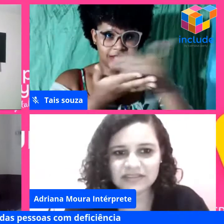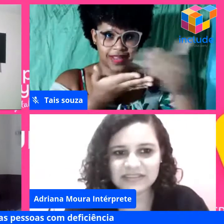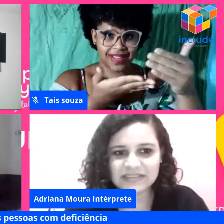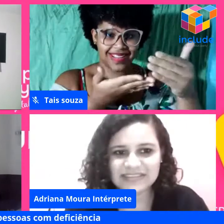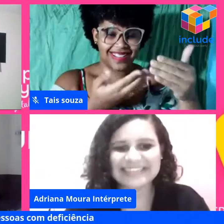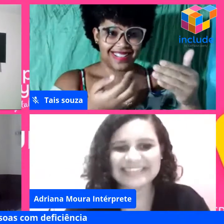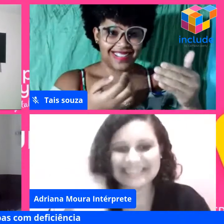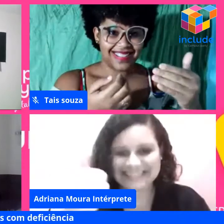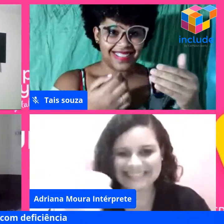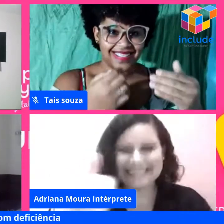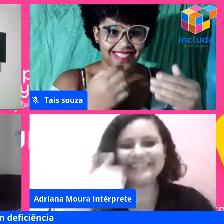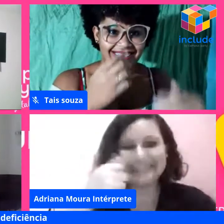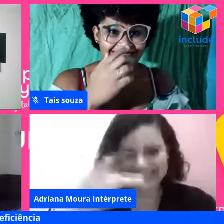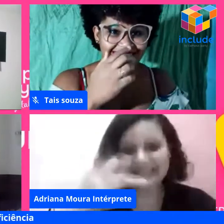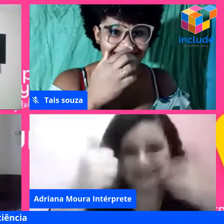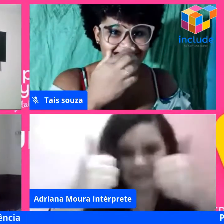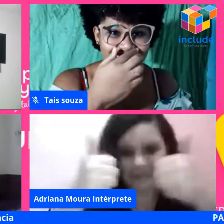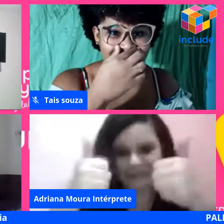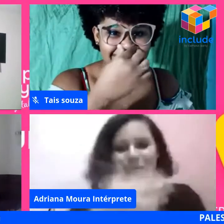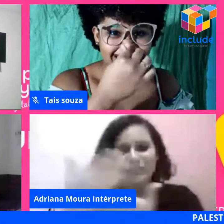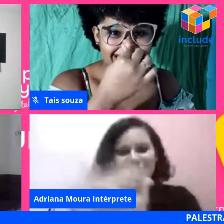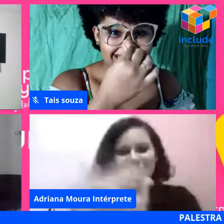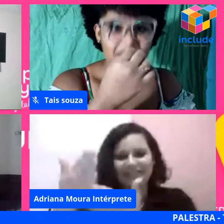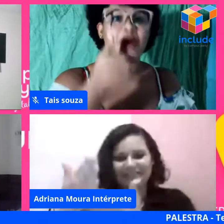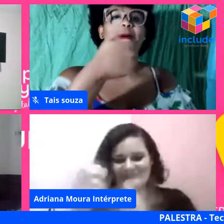Estamos, sim, Adriana.